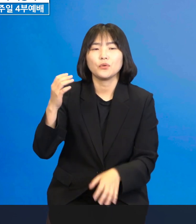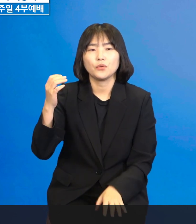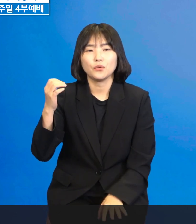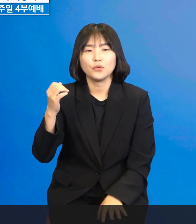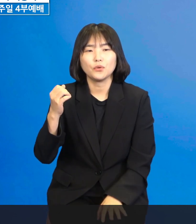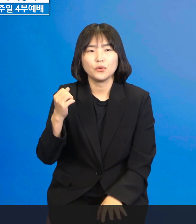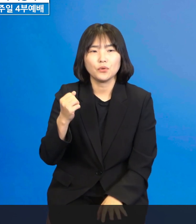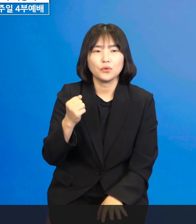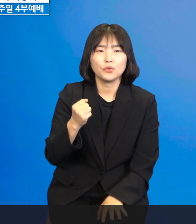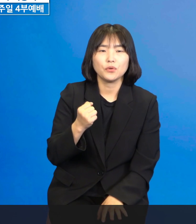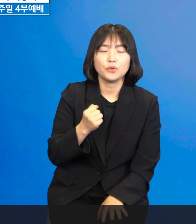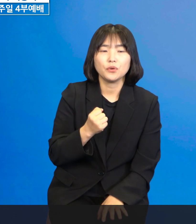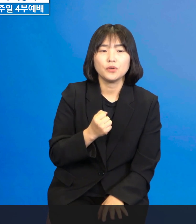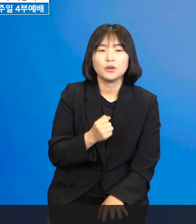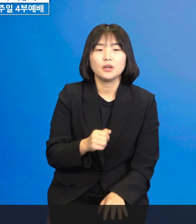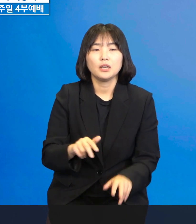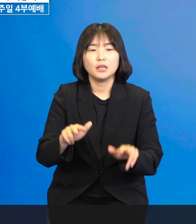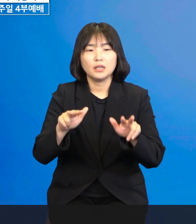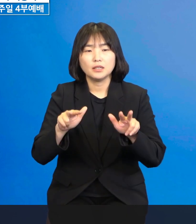은혜로